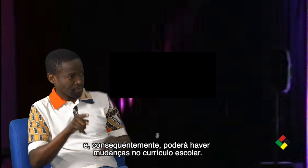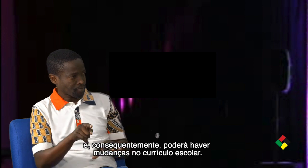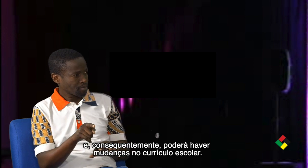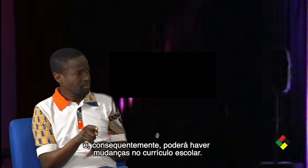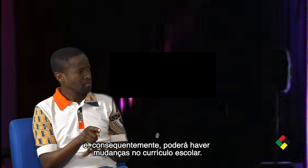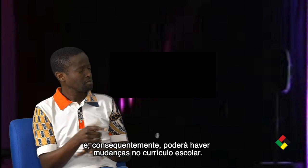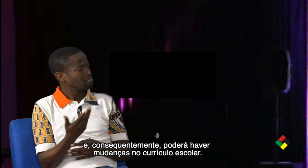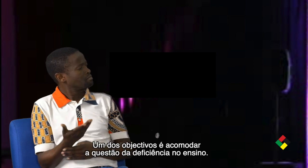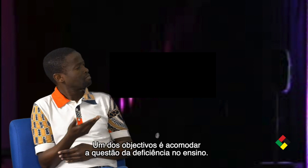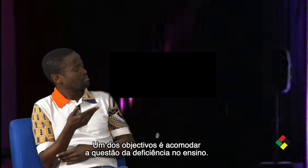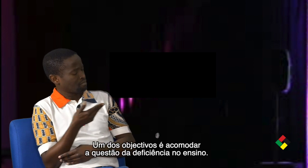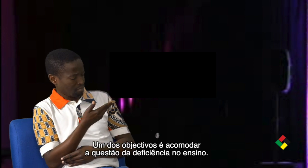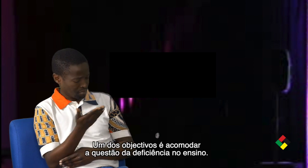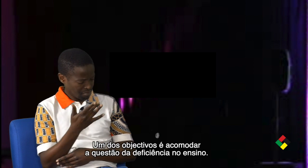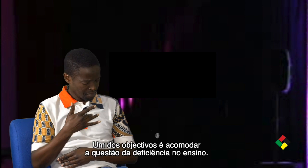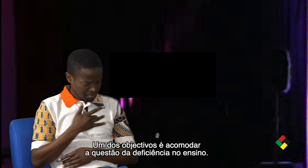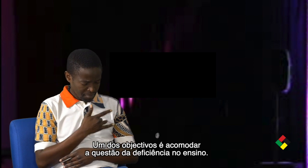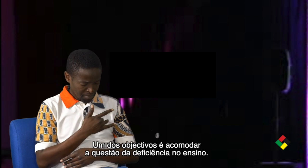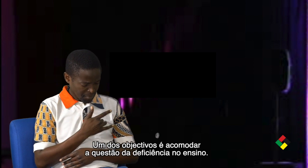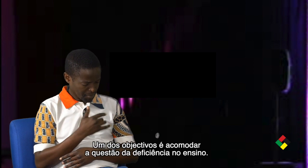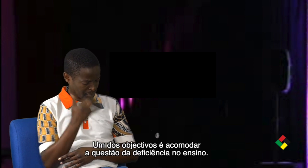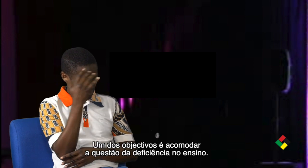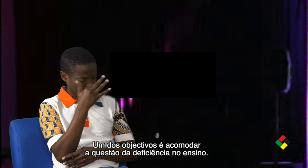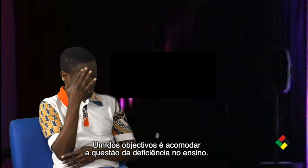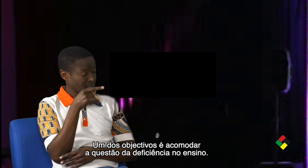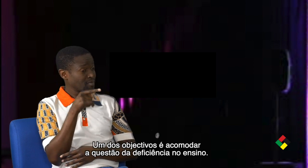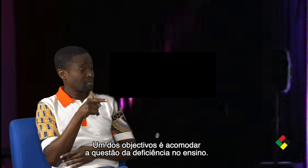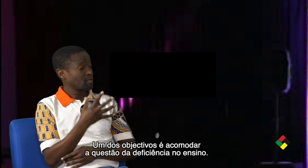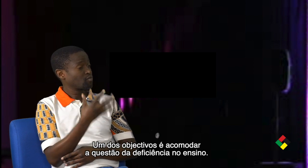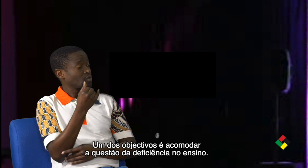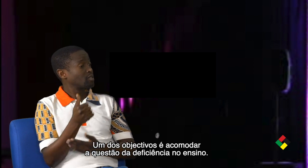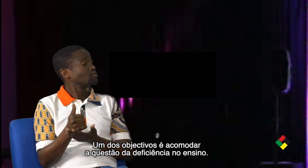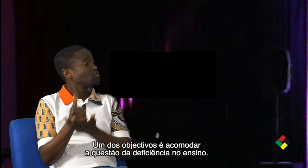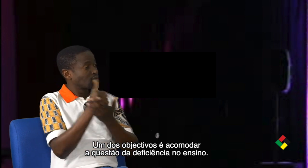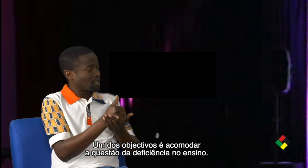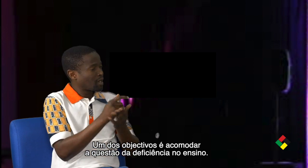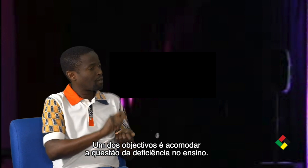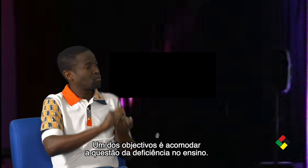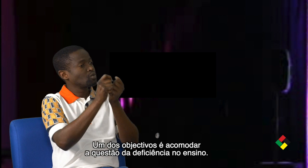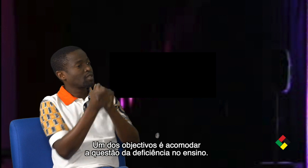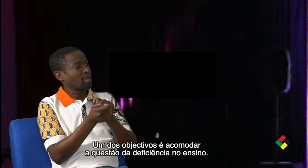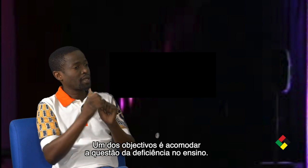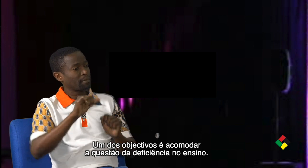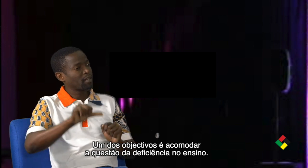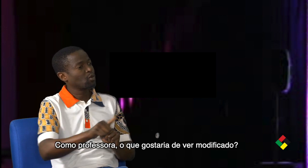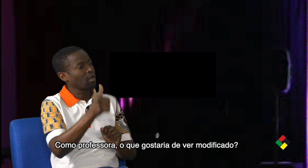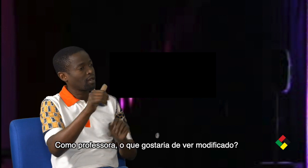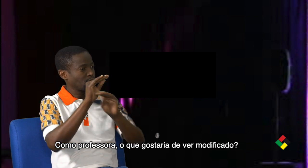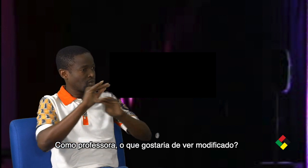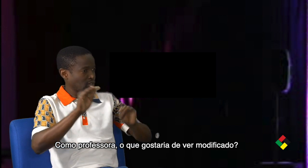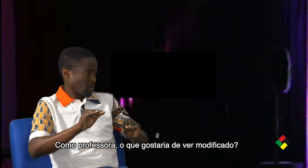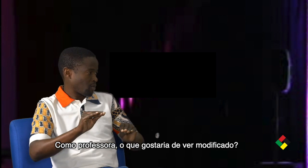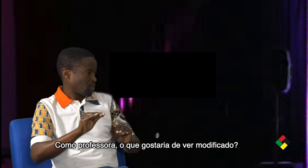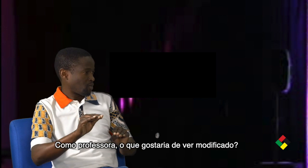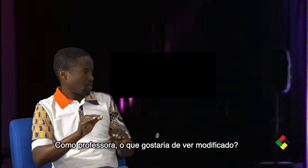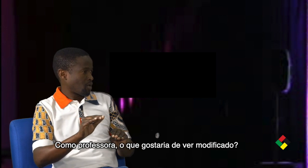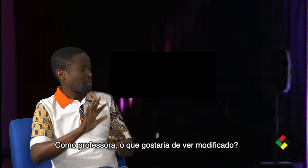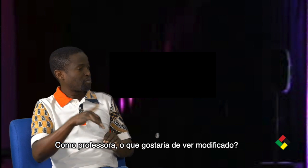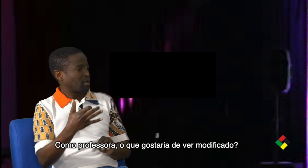escolas. Um dos objetivos é acomodar questões de deficiência no ensino. Então, como professora,